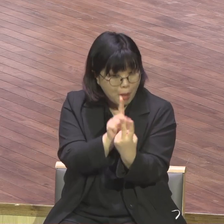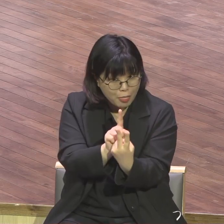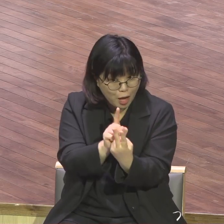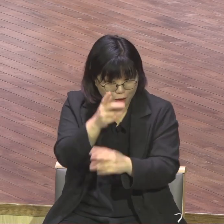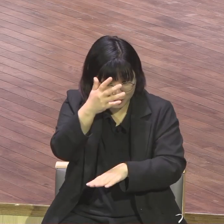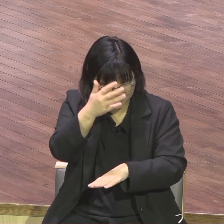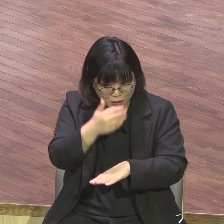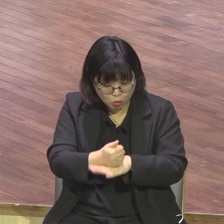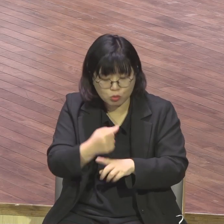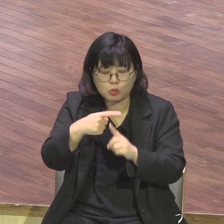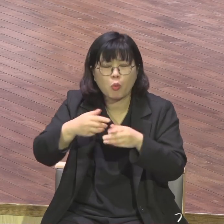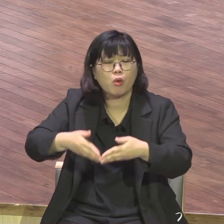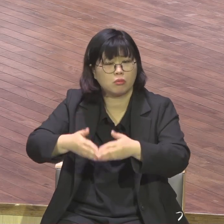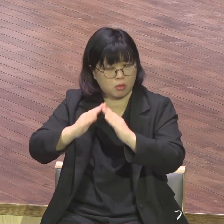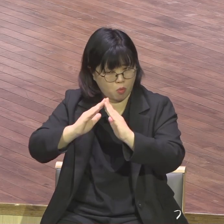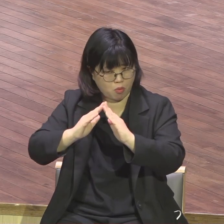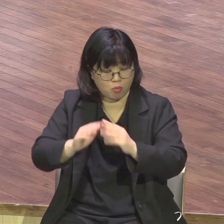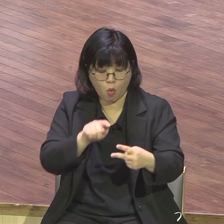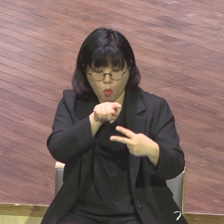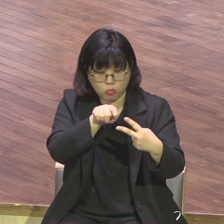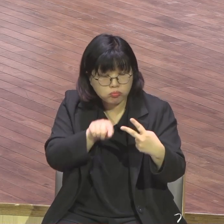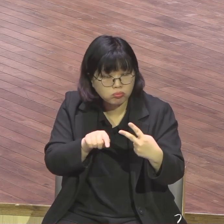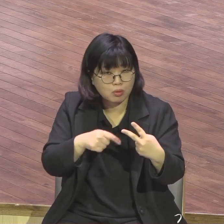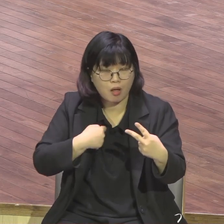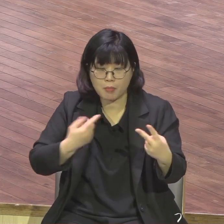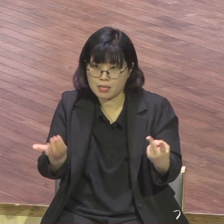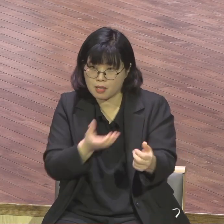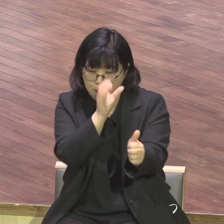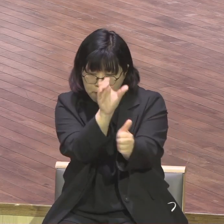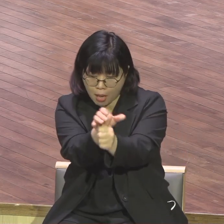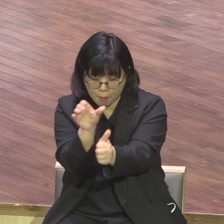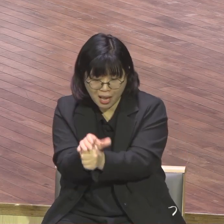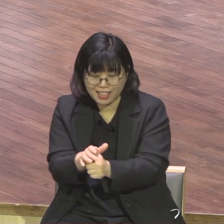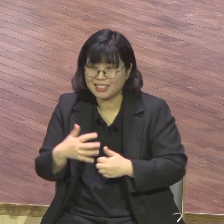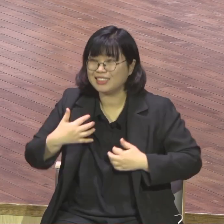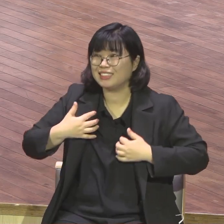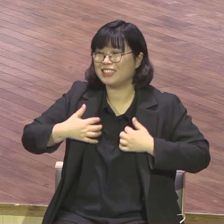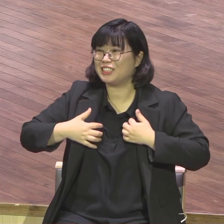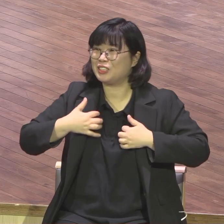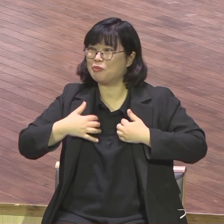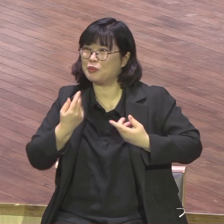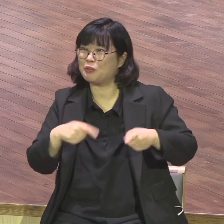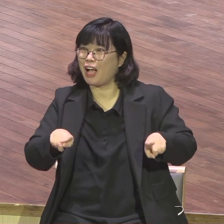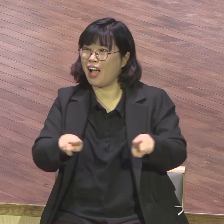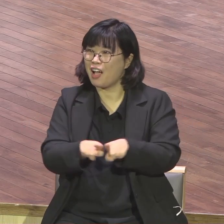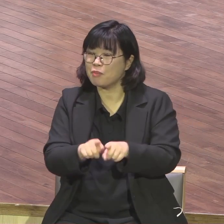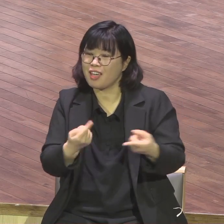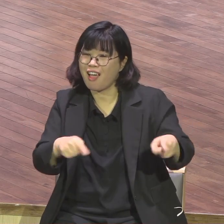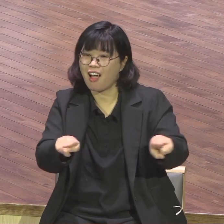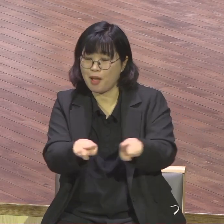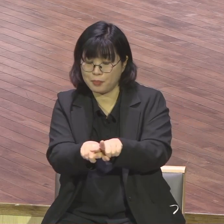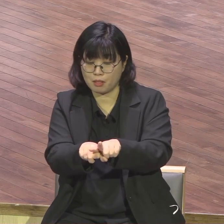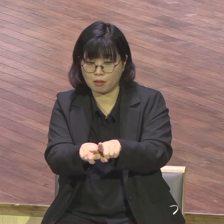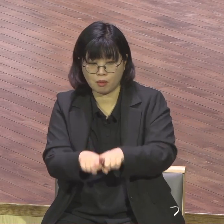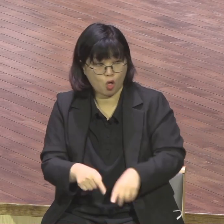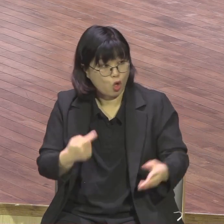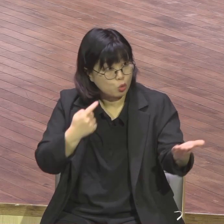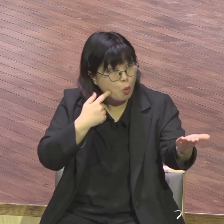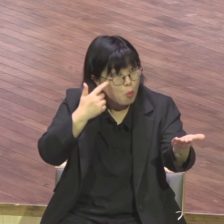서로 기쁨으로 감사하면서 실행해 나가는 것이 중요합니다. 기쁨으로 너무